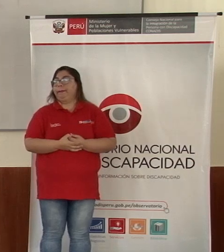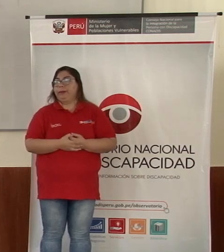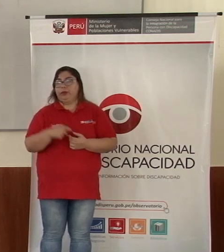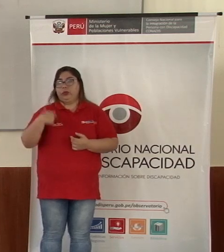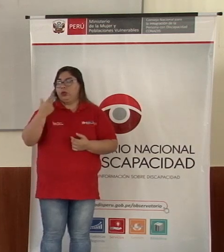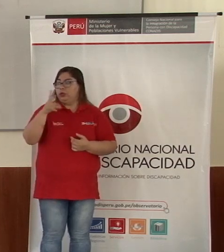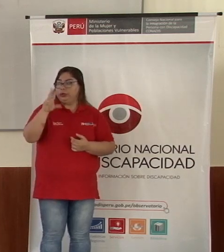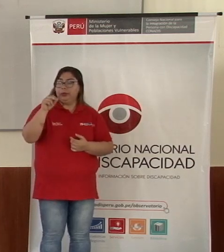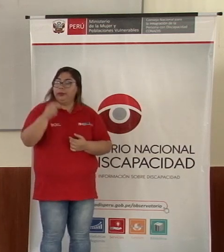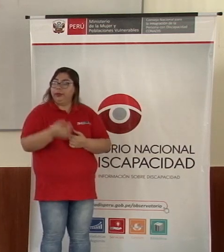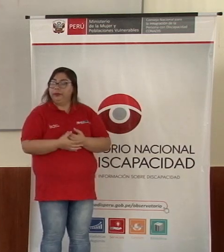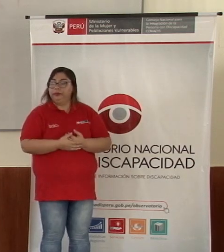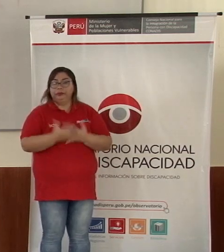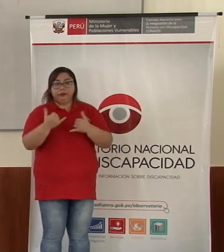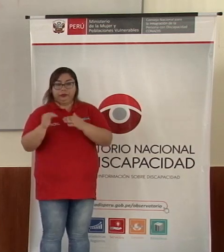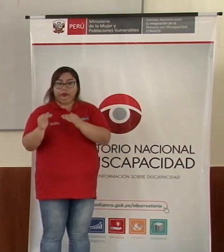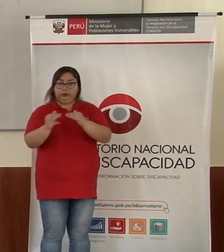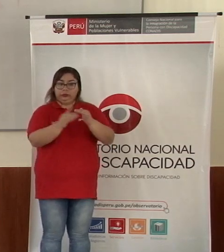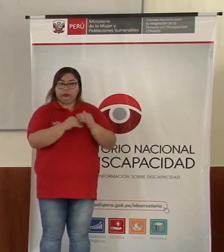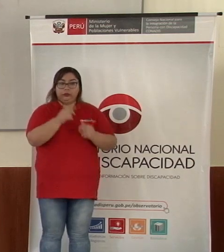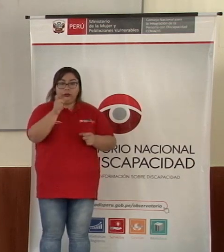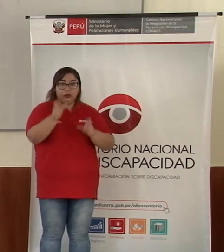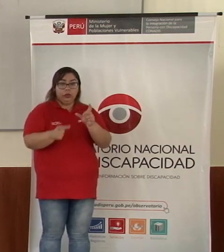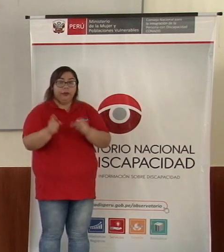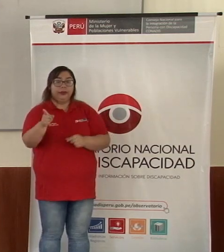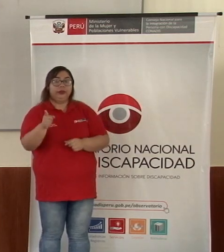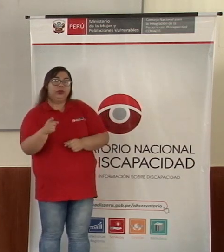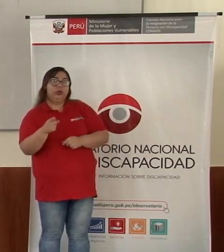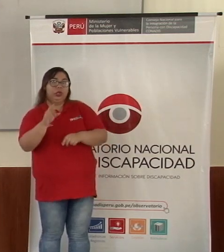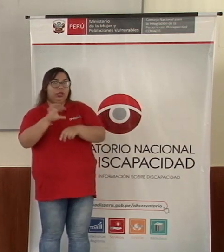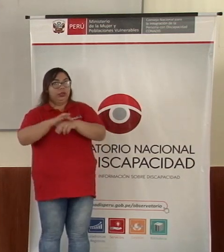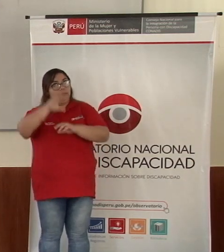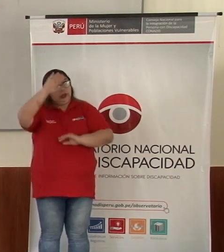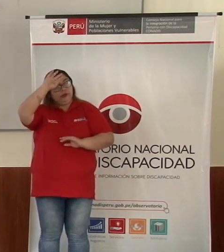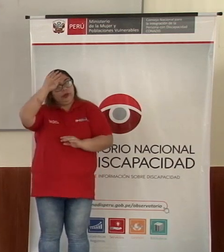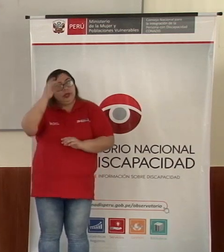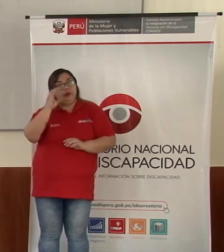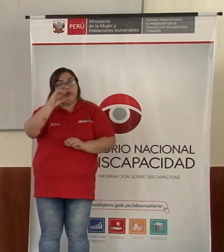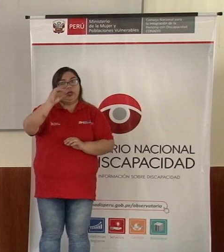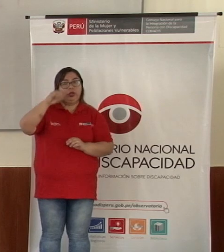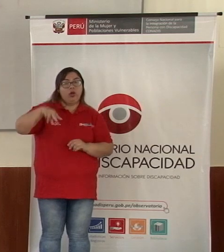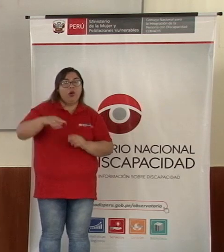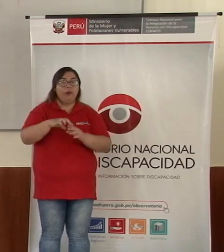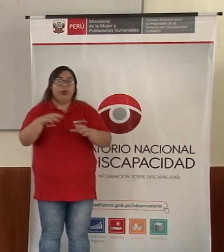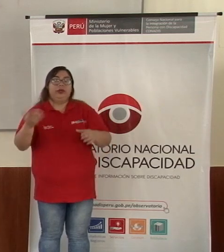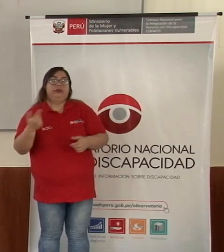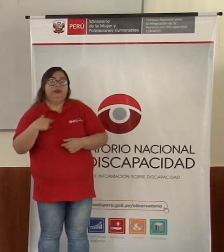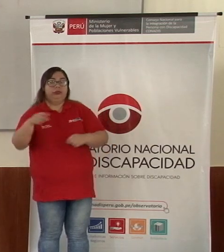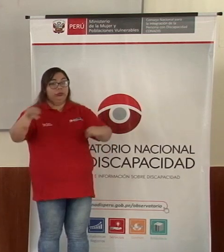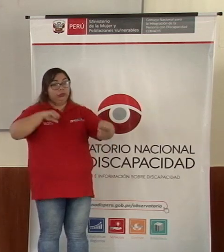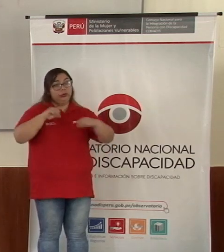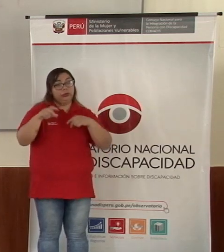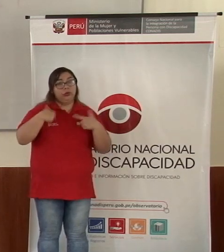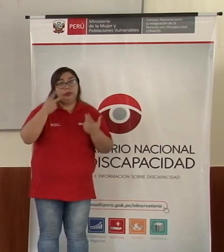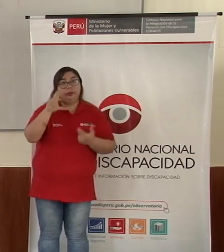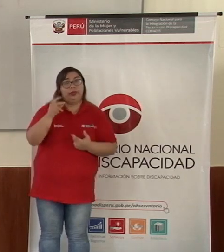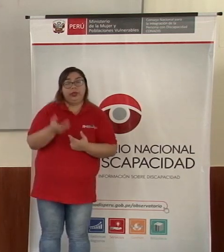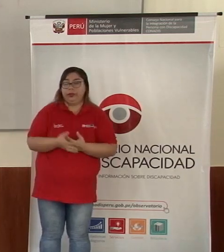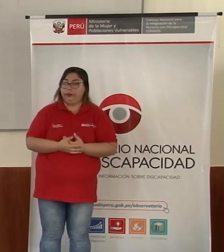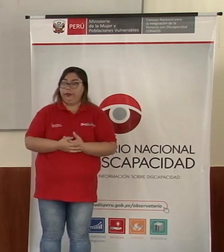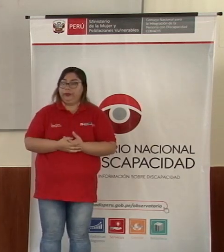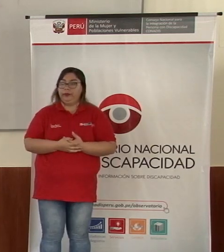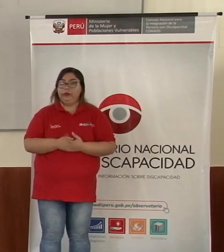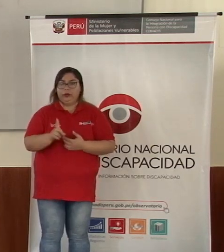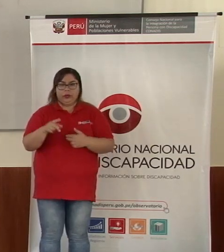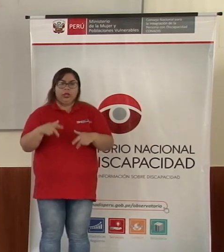No lo va a hacer. Es igual una persona en estado de coma. No tiene capacidad de ejercicio. De